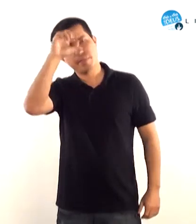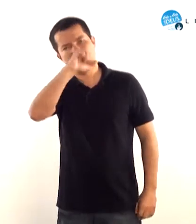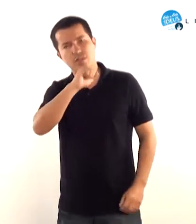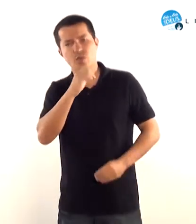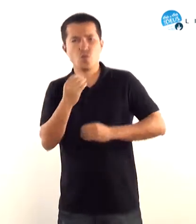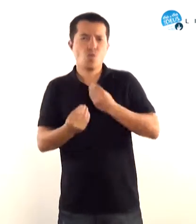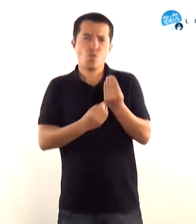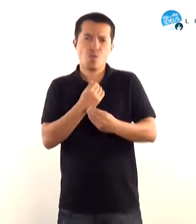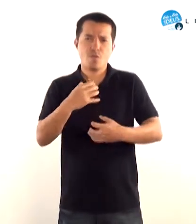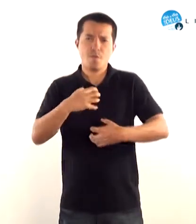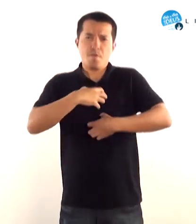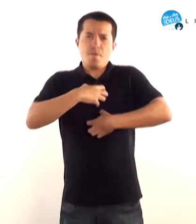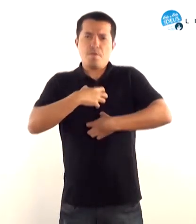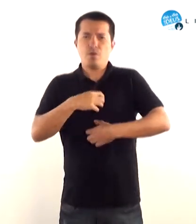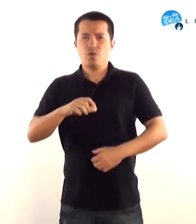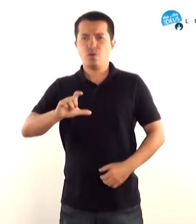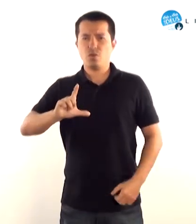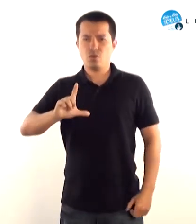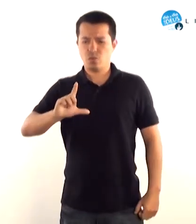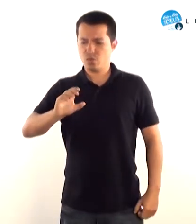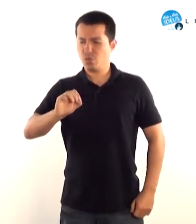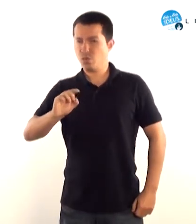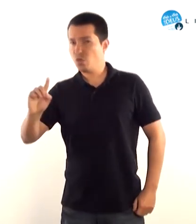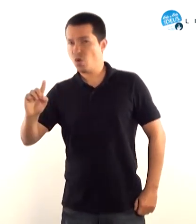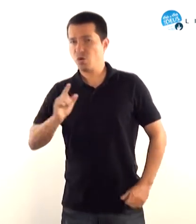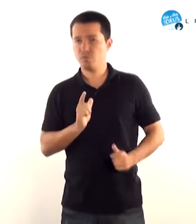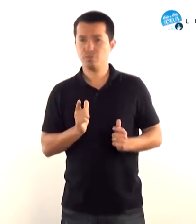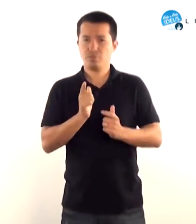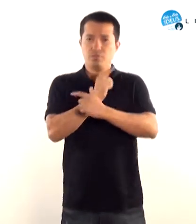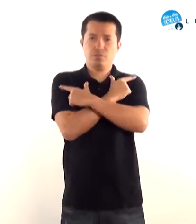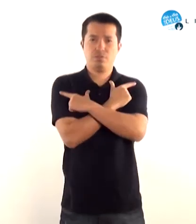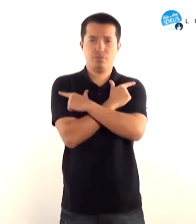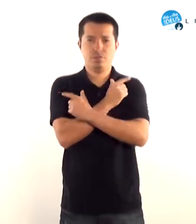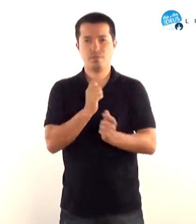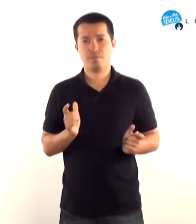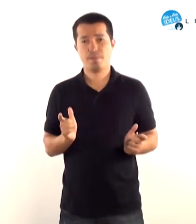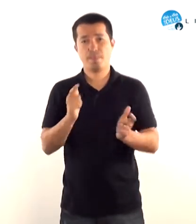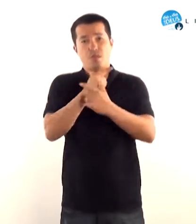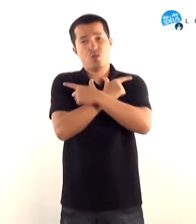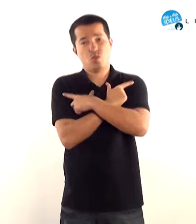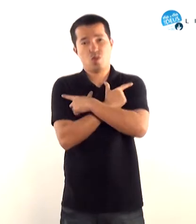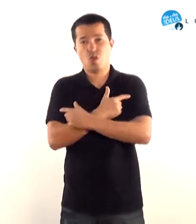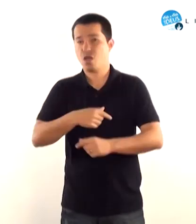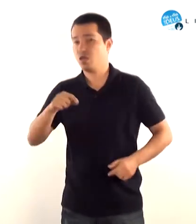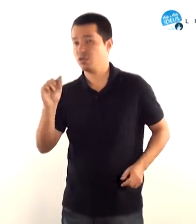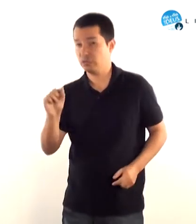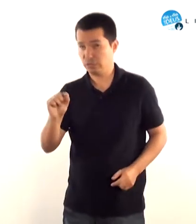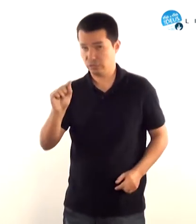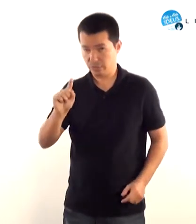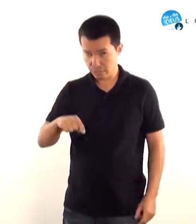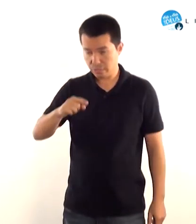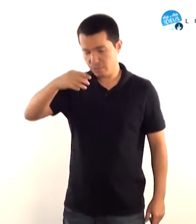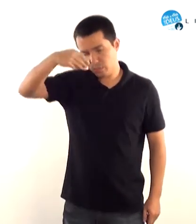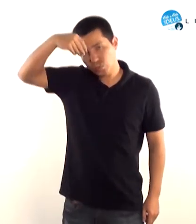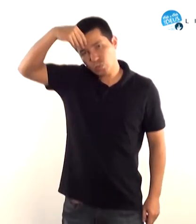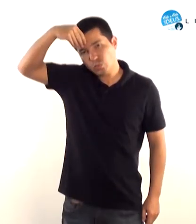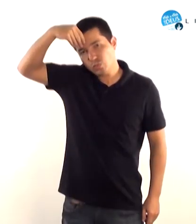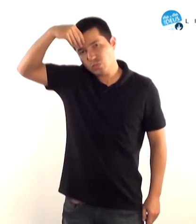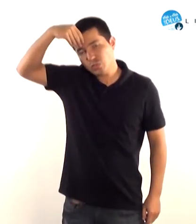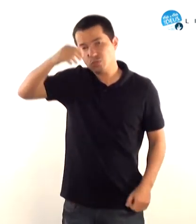Ló. O que a janela da história tem para nos ensinar se a gente olhar a mesma história